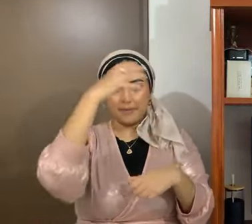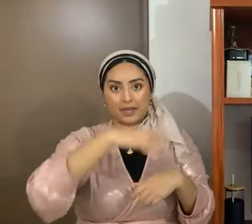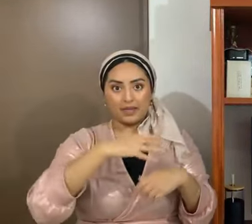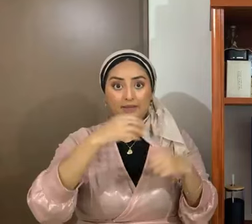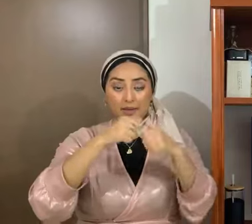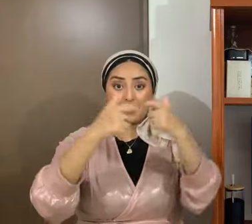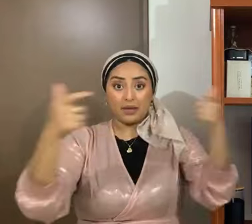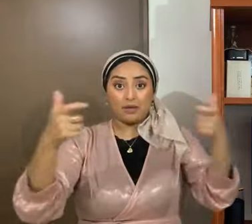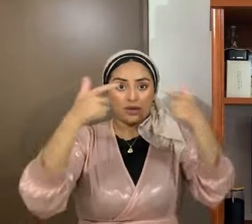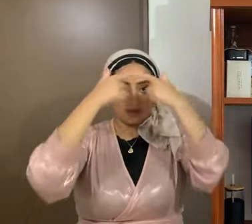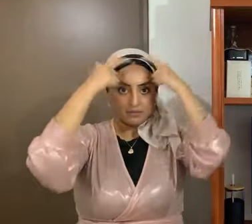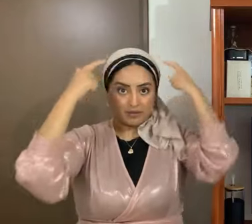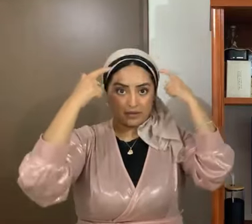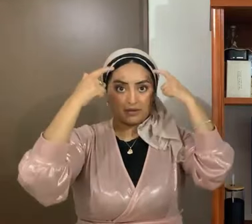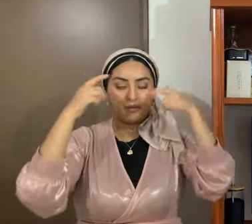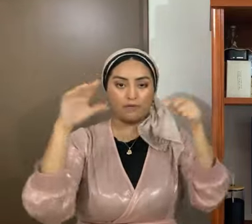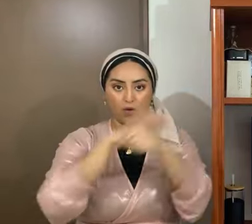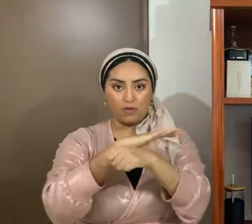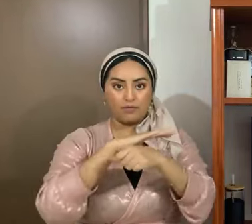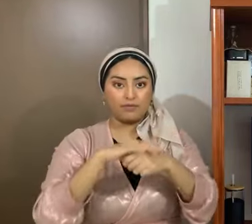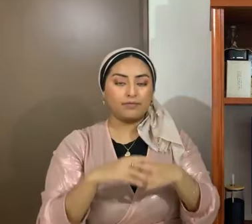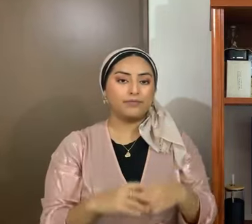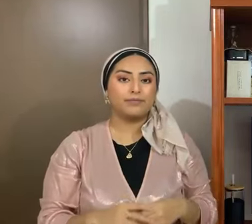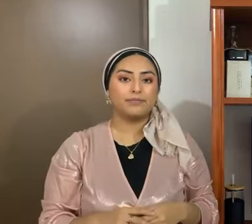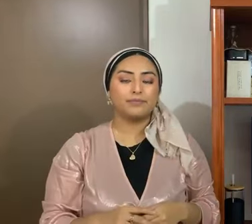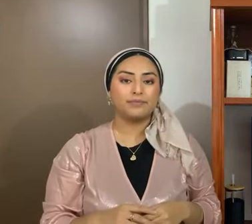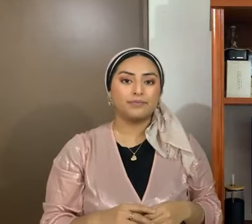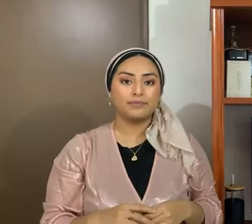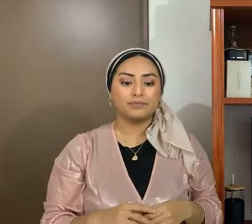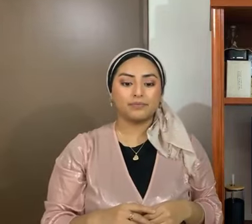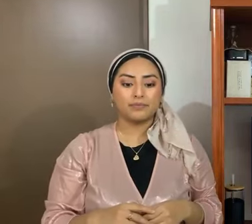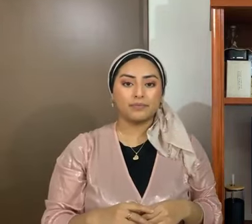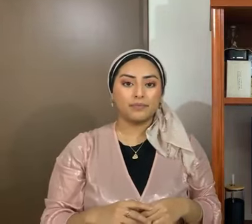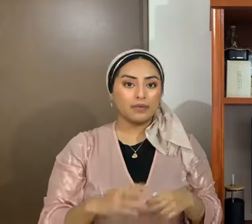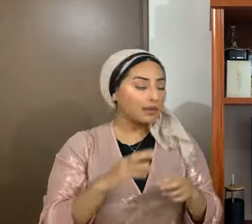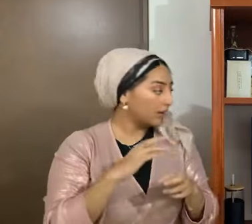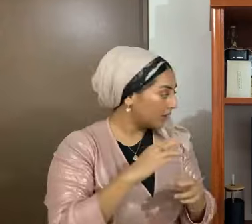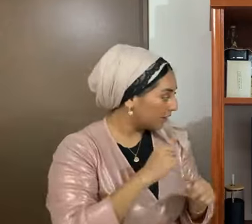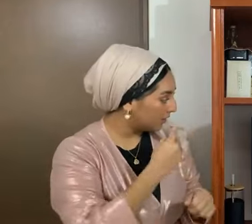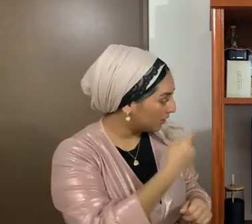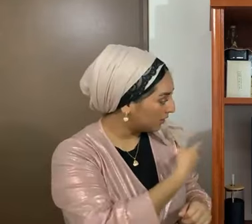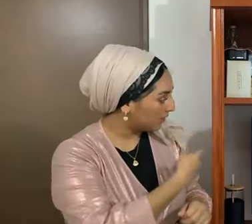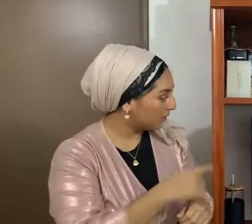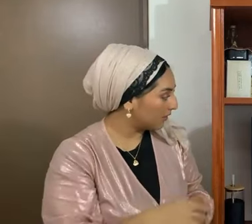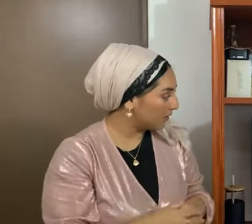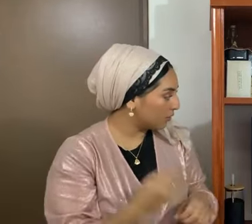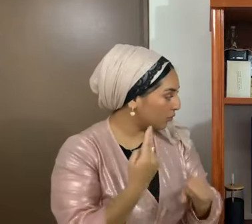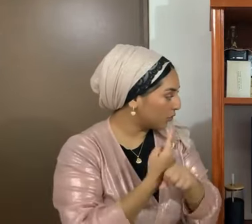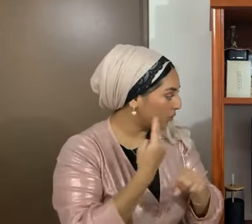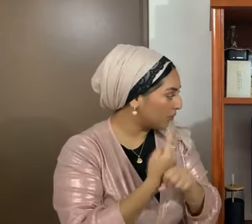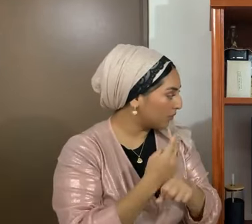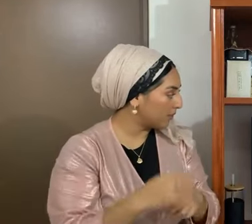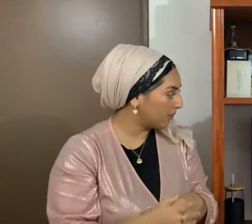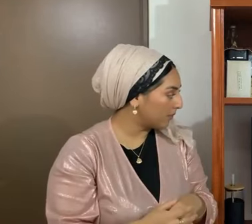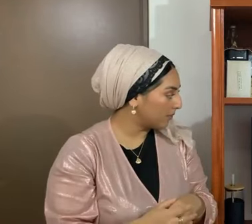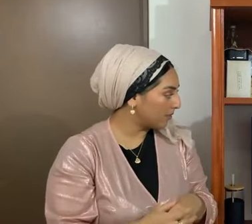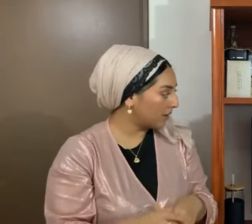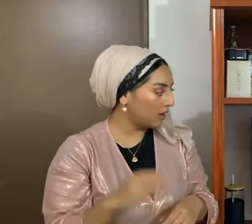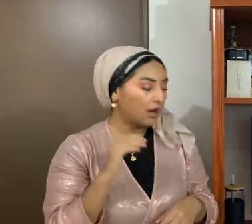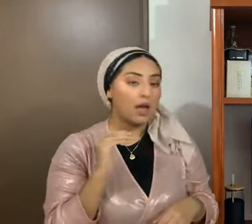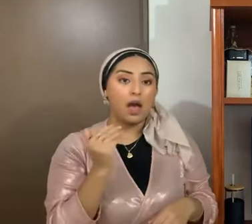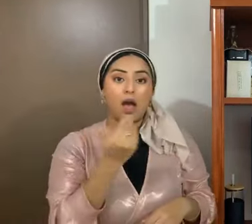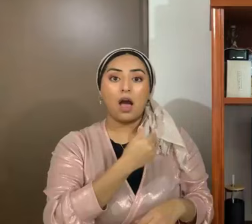kipá chiquita, es cobertura de la cabeza completa, ¿sí? Entonces, aquí está, miren, ¿sí? Muy bien. Entonces,